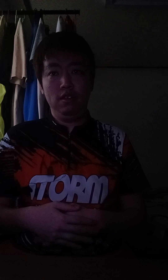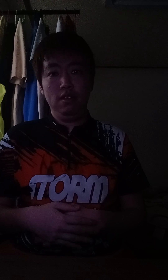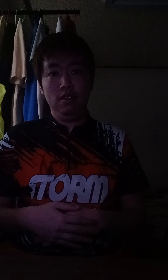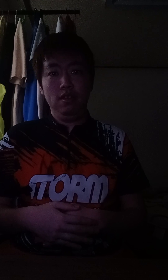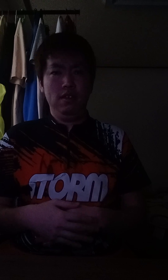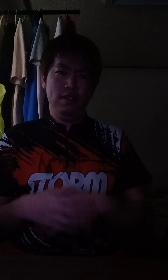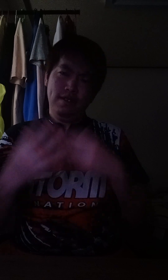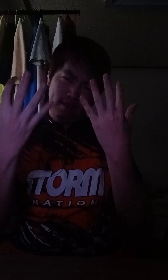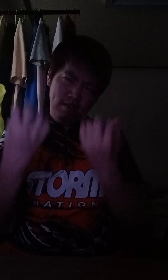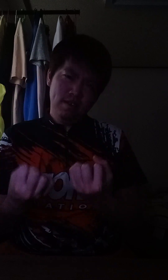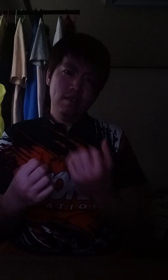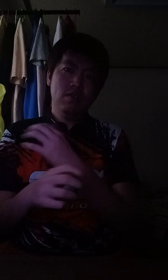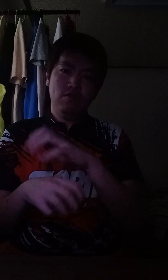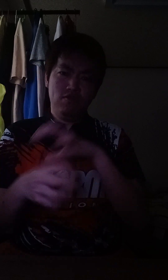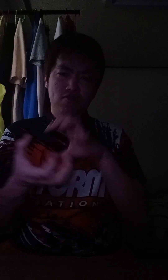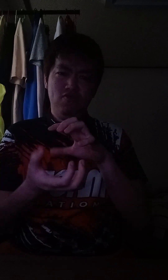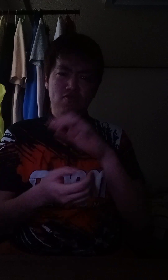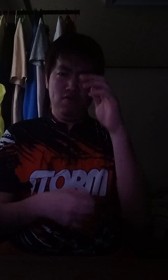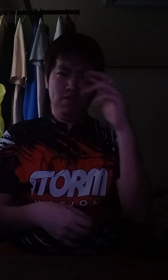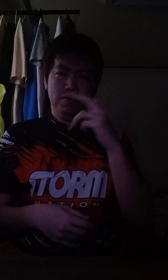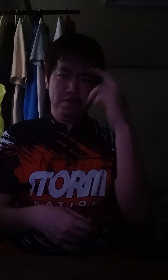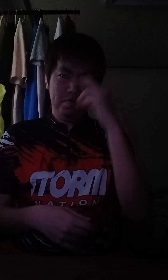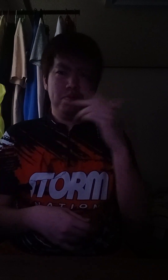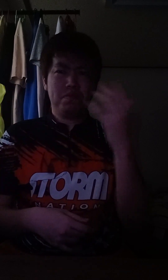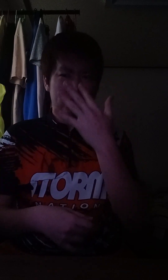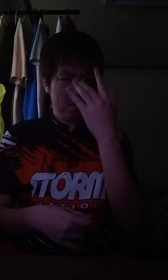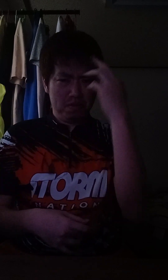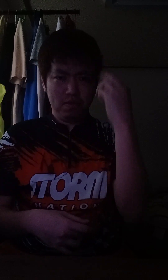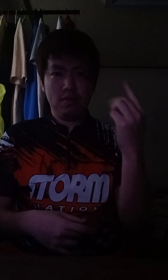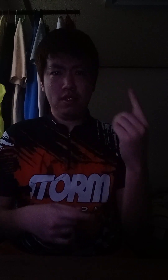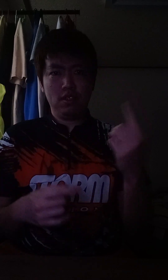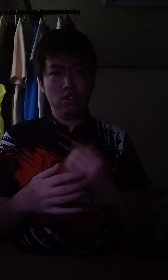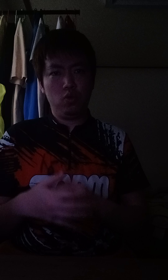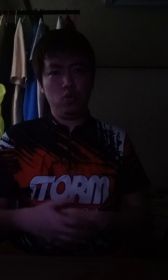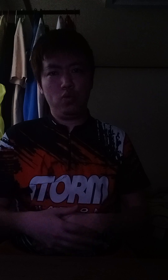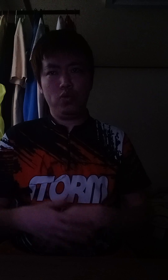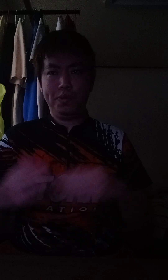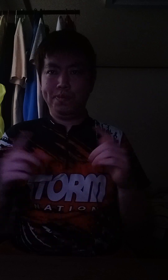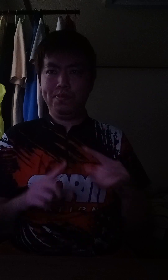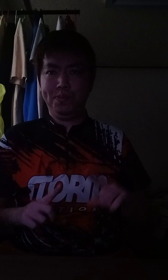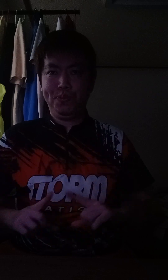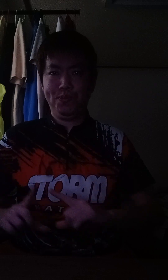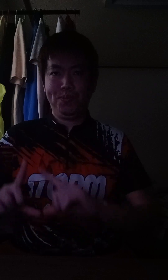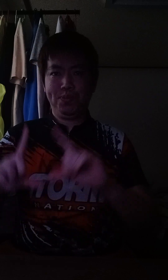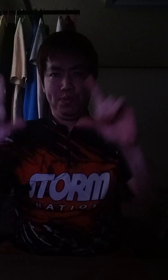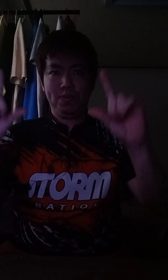많은 수술을 할 때 그런 생각했었어요. 만약에 내가 승현이를